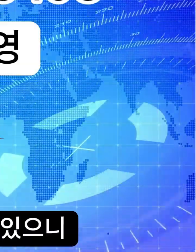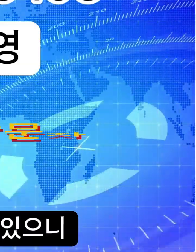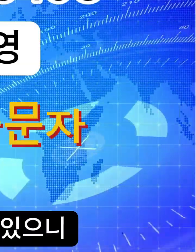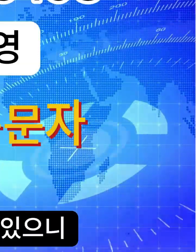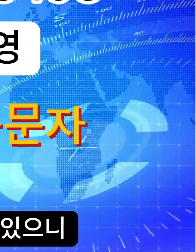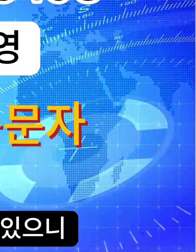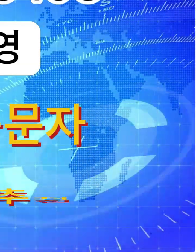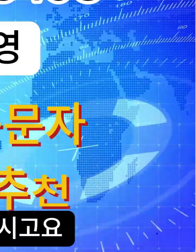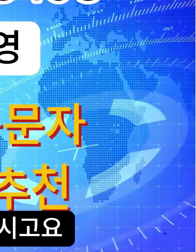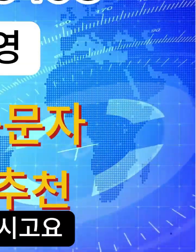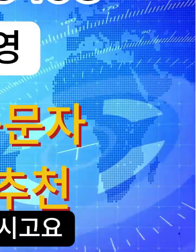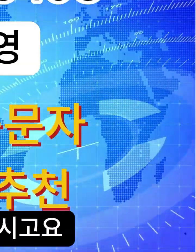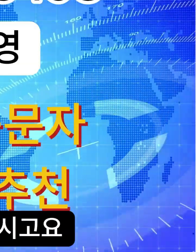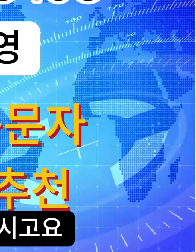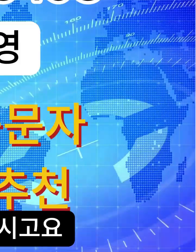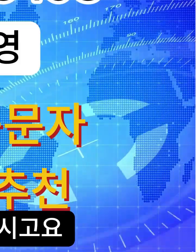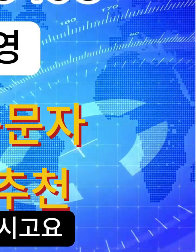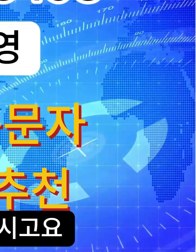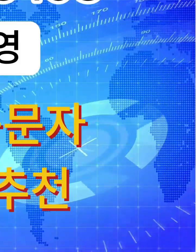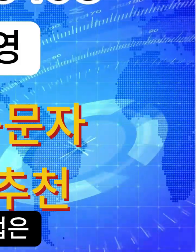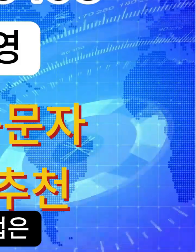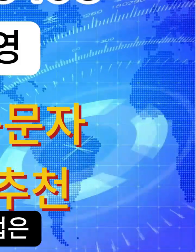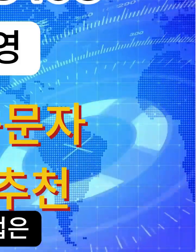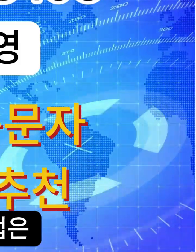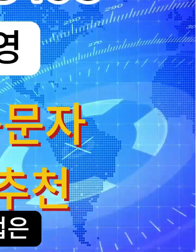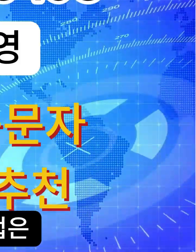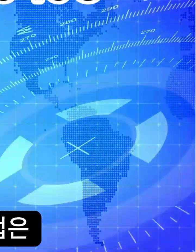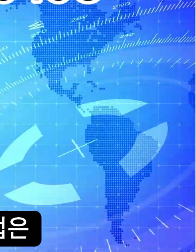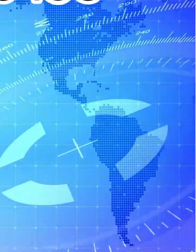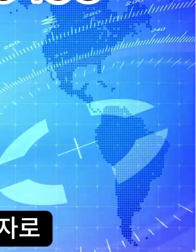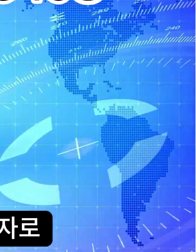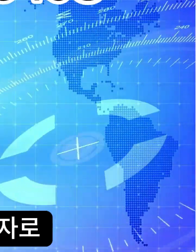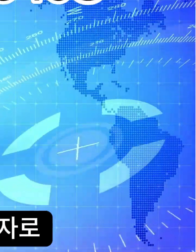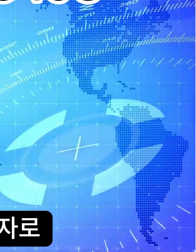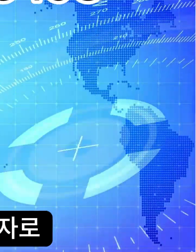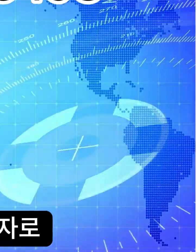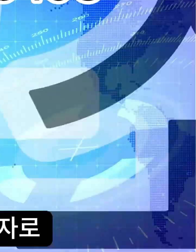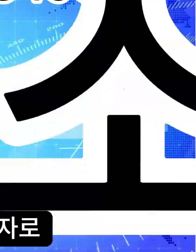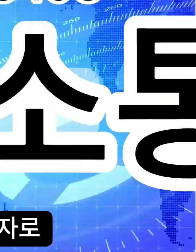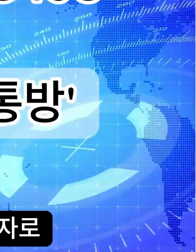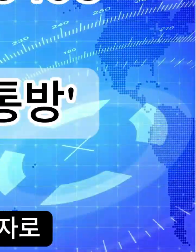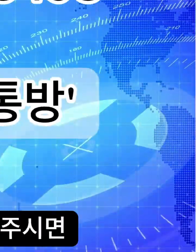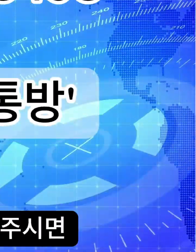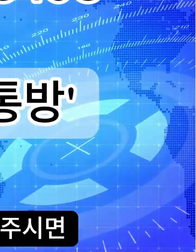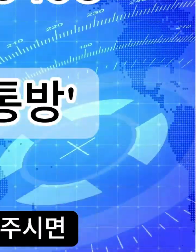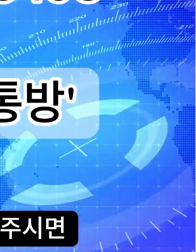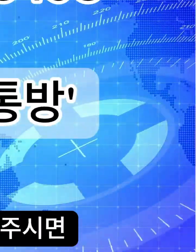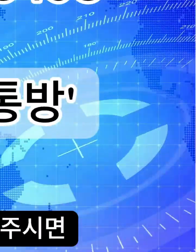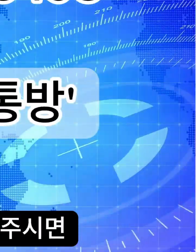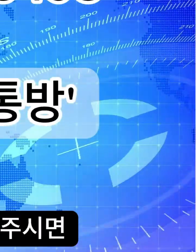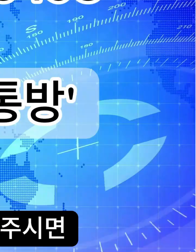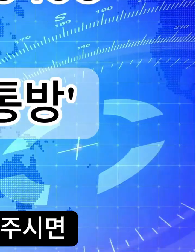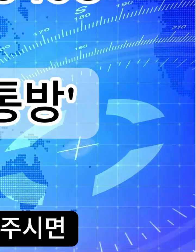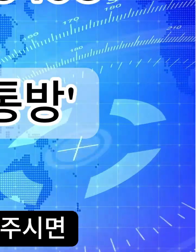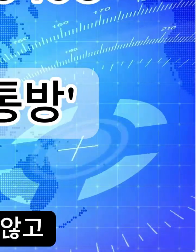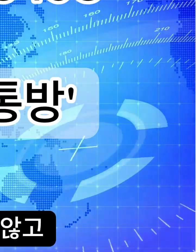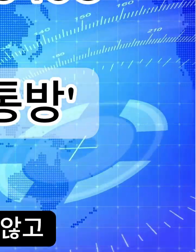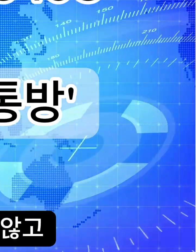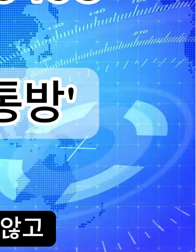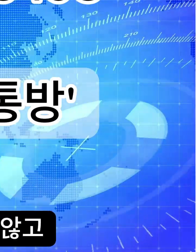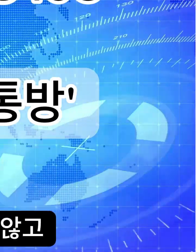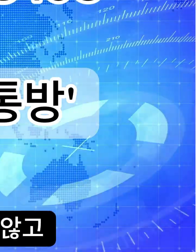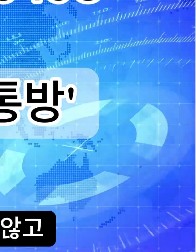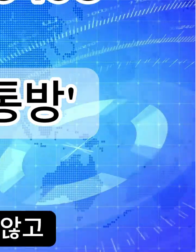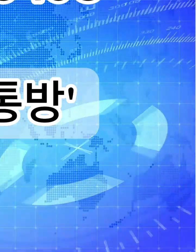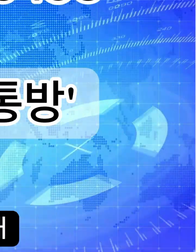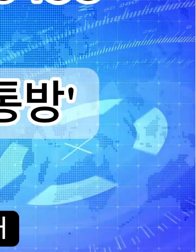추가 종목을 드리고 있으니 소통방에 참여해 보시고요. 소통방 참여 방법은 제 전화번호에 문자로 소통방 이렇게 보내주시면 한 분